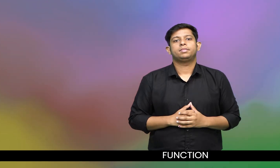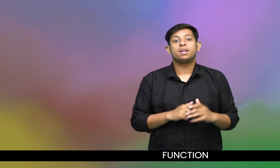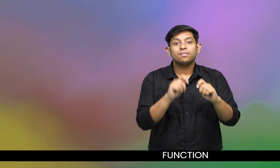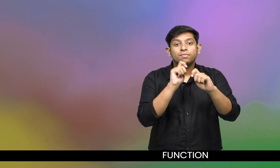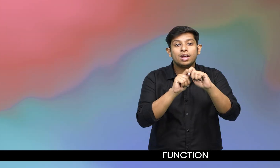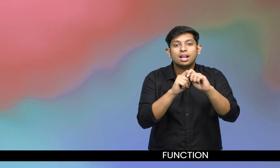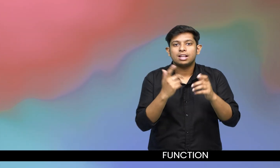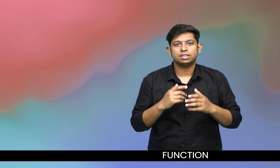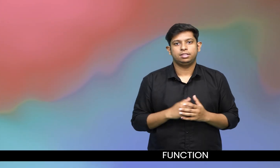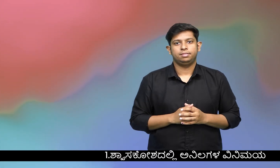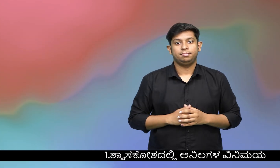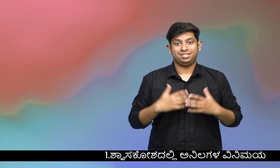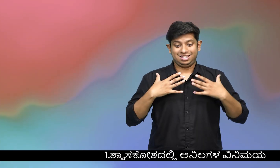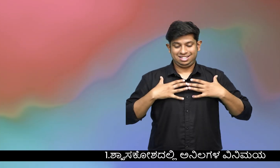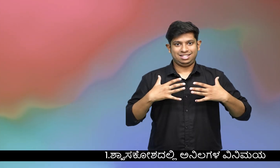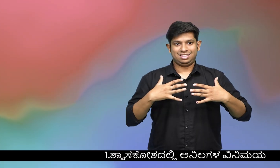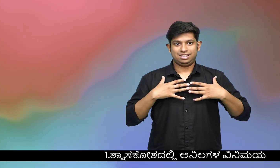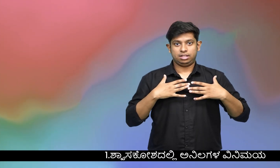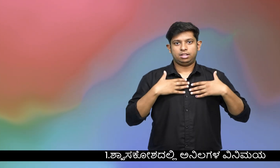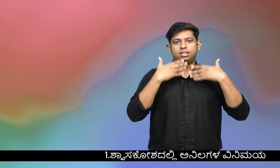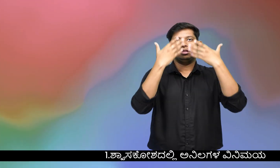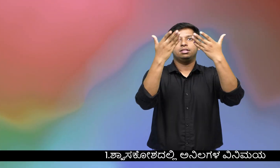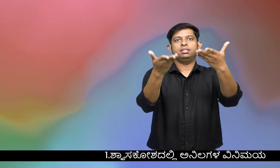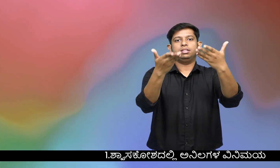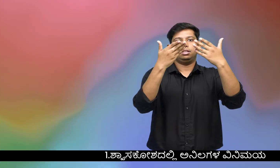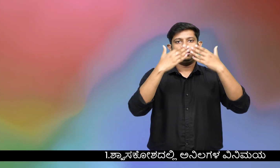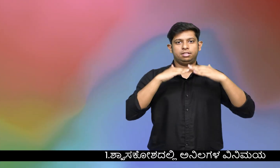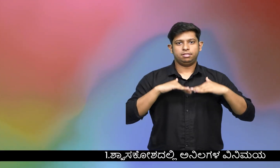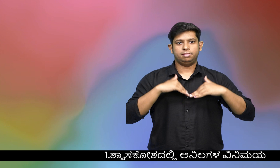ಕಾರ್ಯ 1. ಶ್ವಾಸಕೋಶದಲ್ಲಿ ಅನಿಲಗಳ ವಿನಿಮಯ.